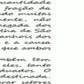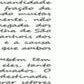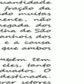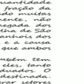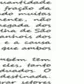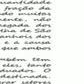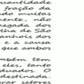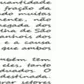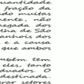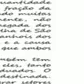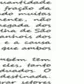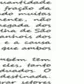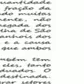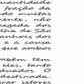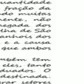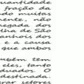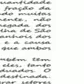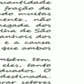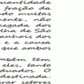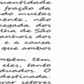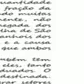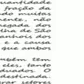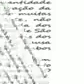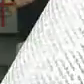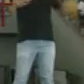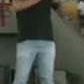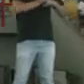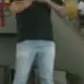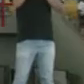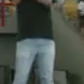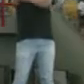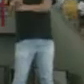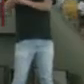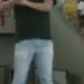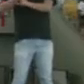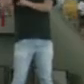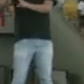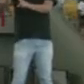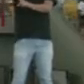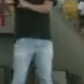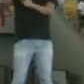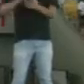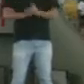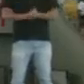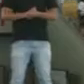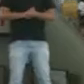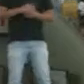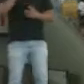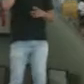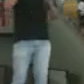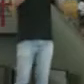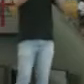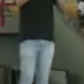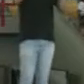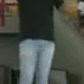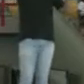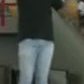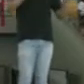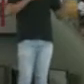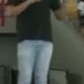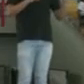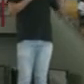o país em busca de melhores condições de vida. Atenção, vamos agora para palavras-chave. A